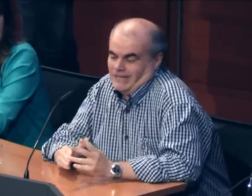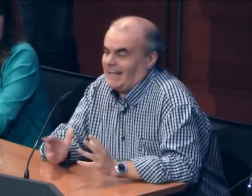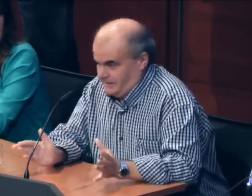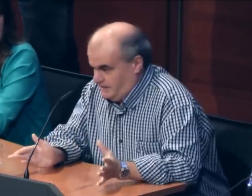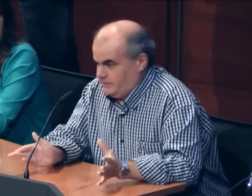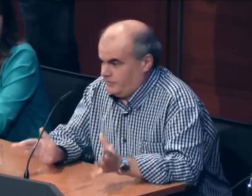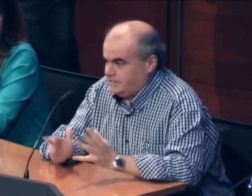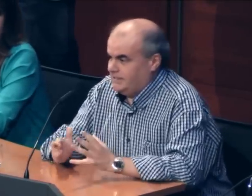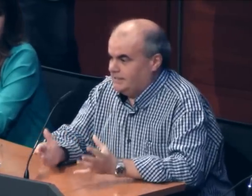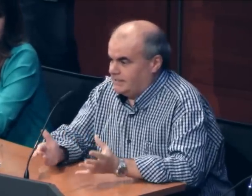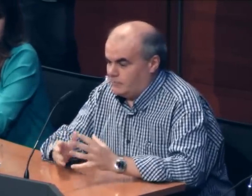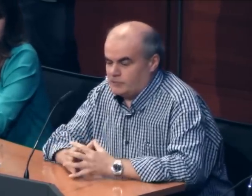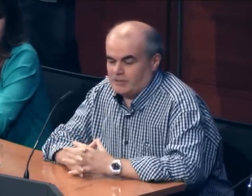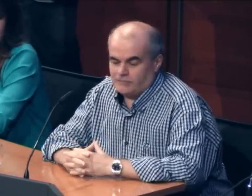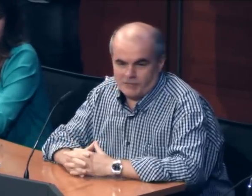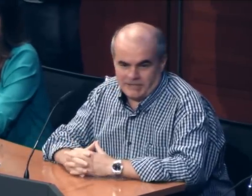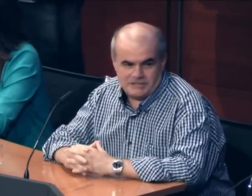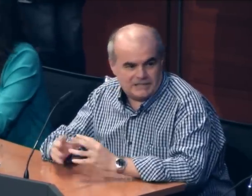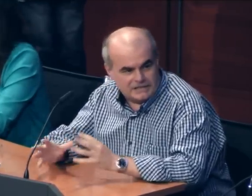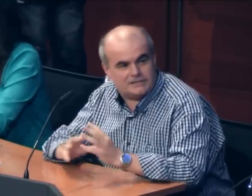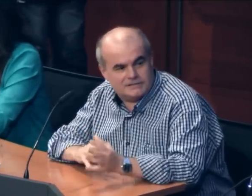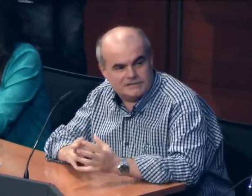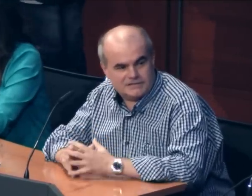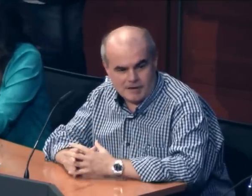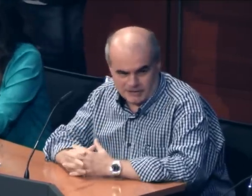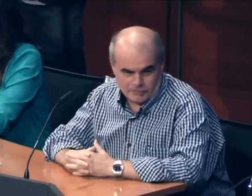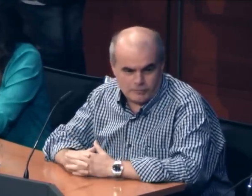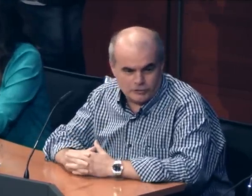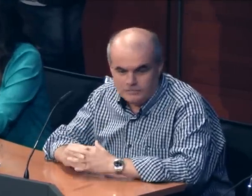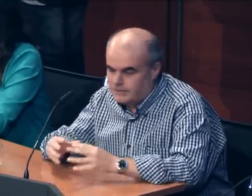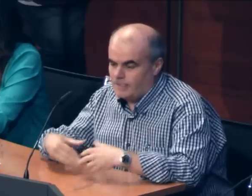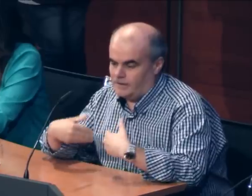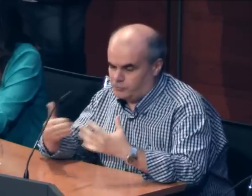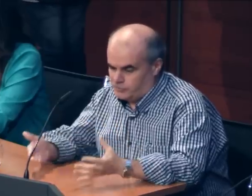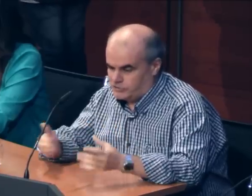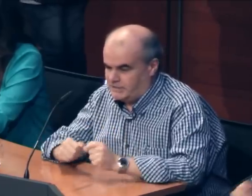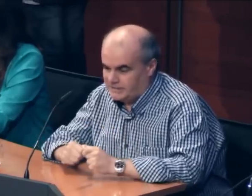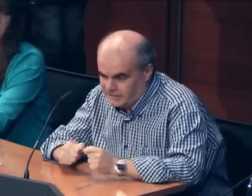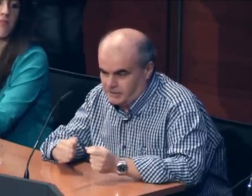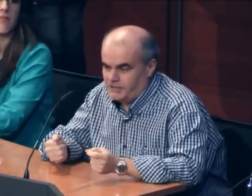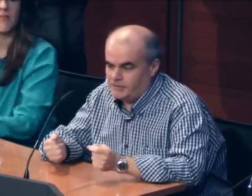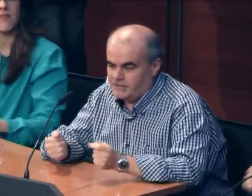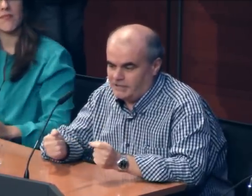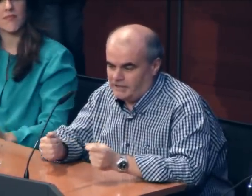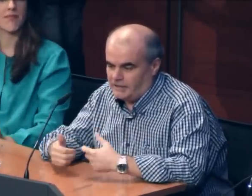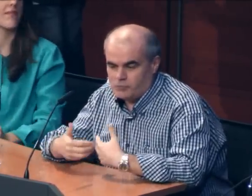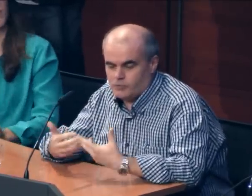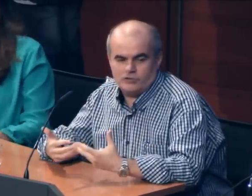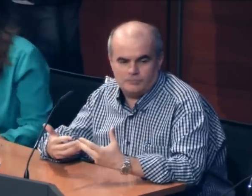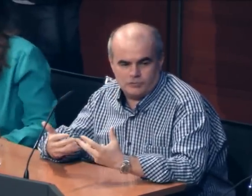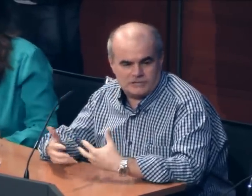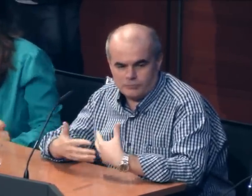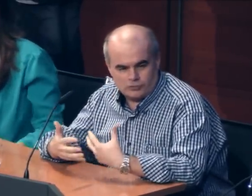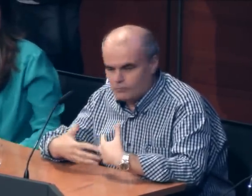que es preguntar a la gente. Entonces... Creamos una plataforma a través de Internet, se llama Plataforma Pro, la pusimos en Internet, evidentemente, y en muy